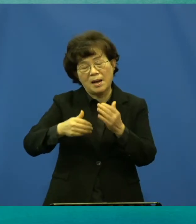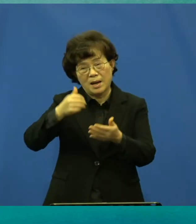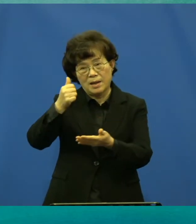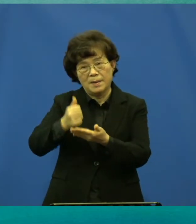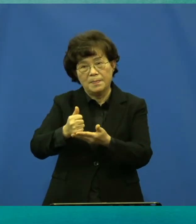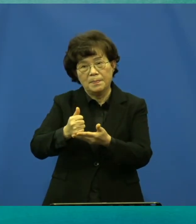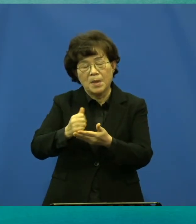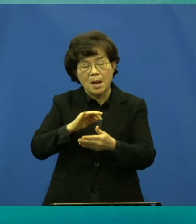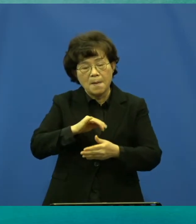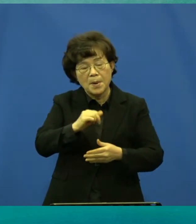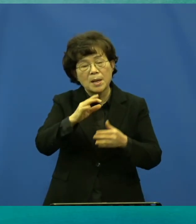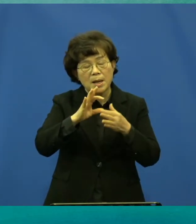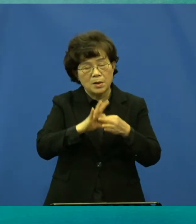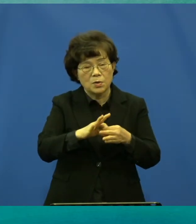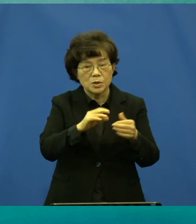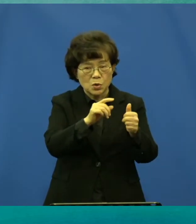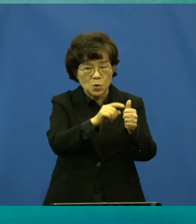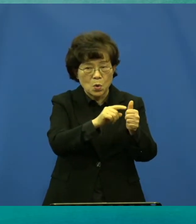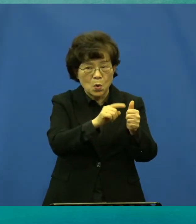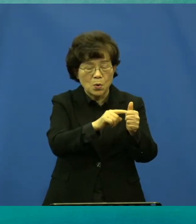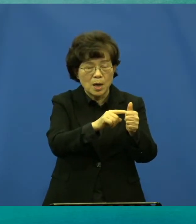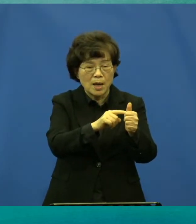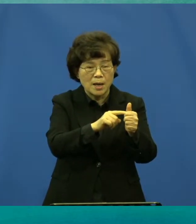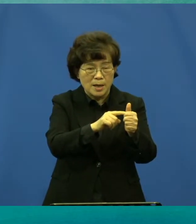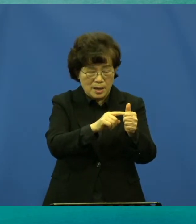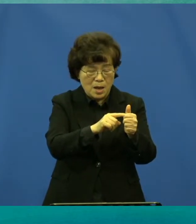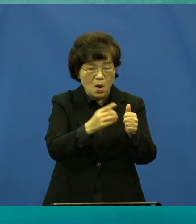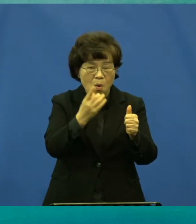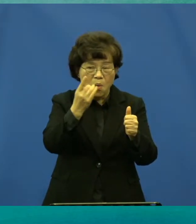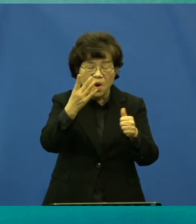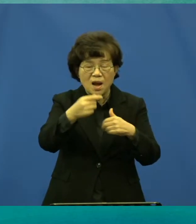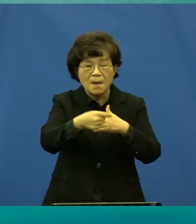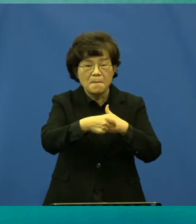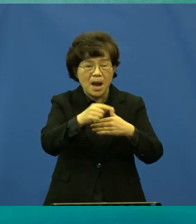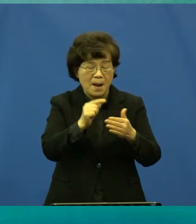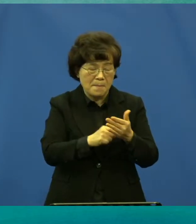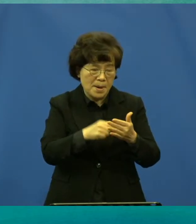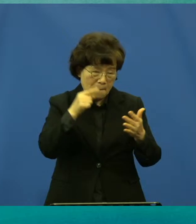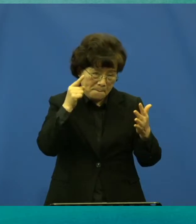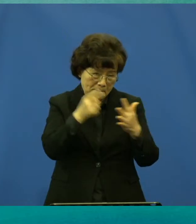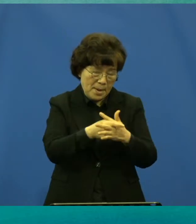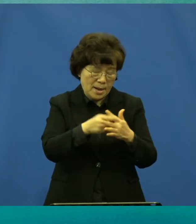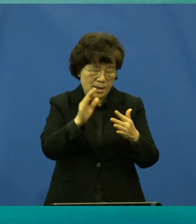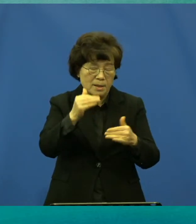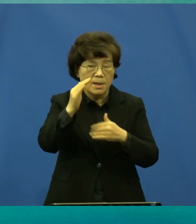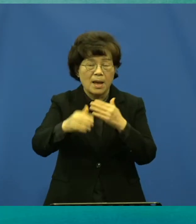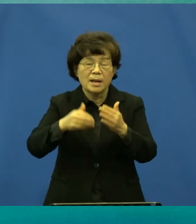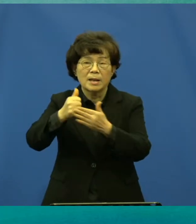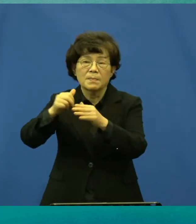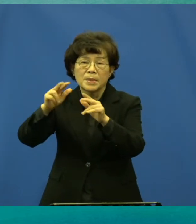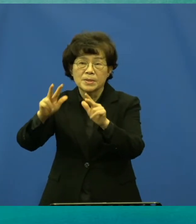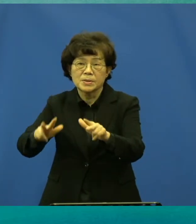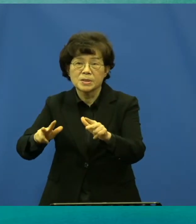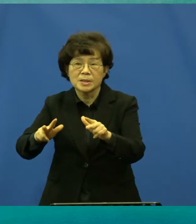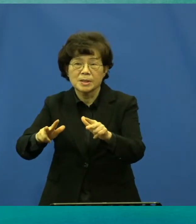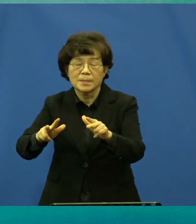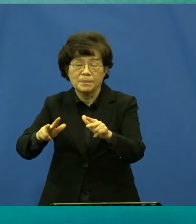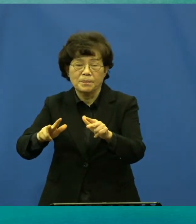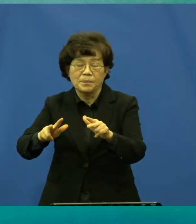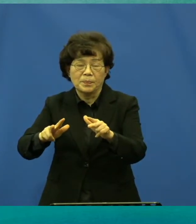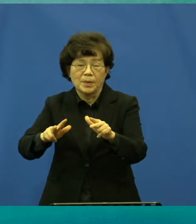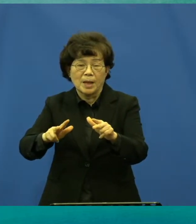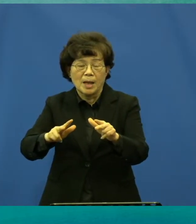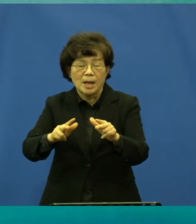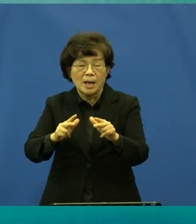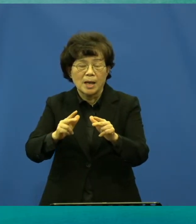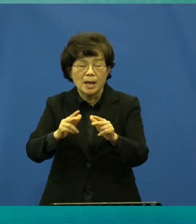벌레를 통하여 요나의 민낯을 드러내십니다. 하나님은 지금 시청각 교재를